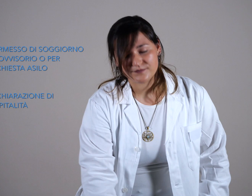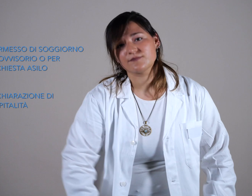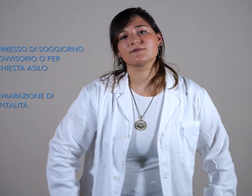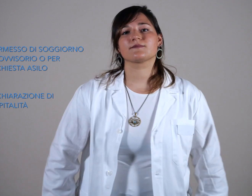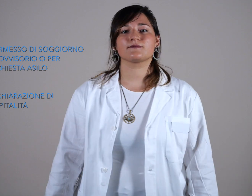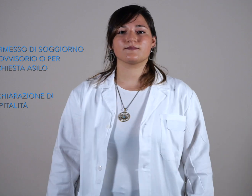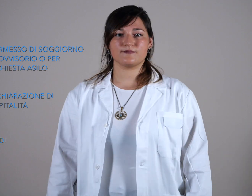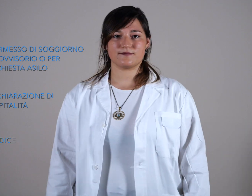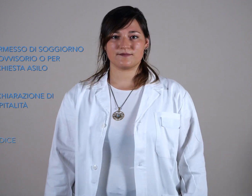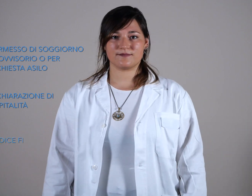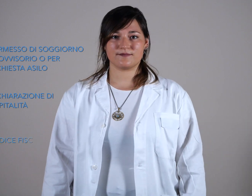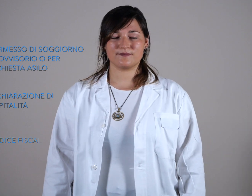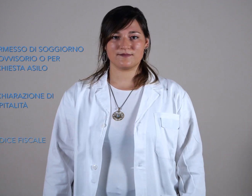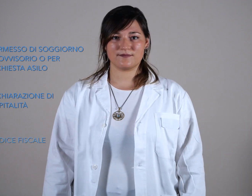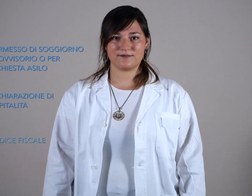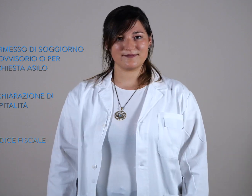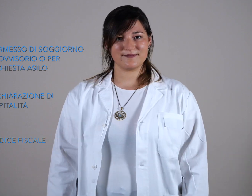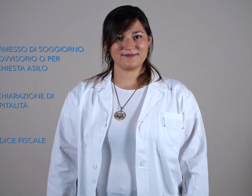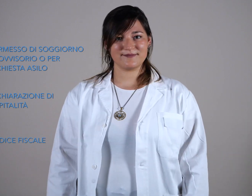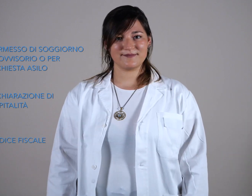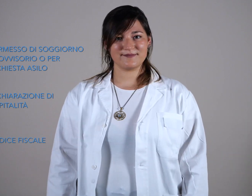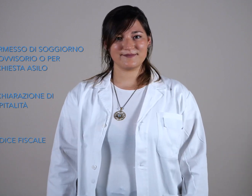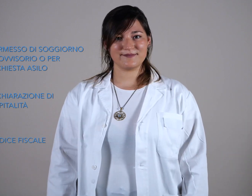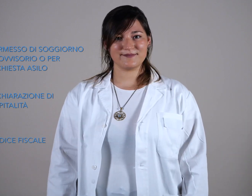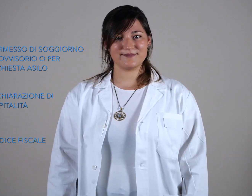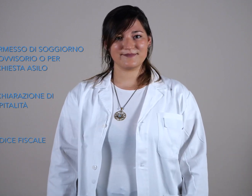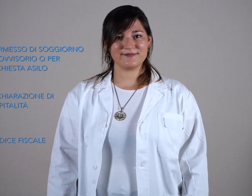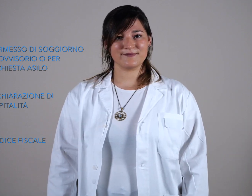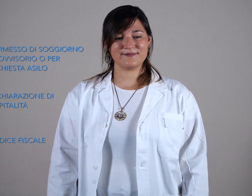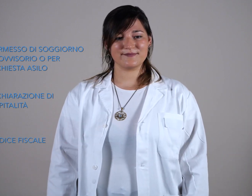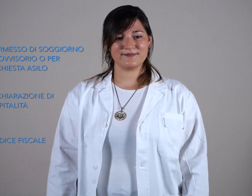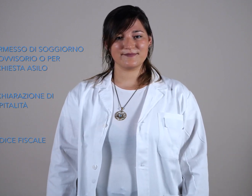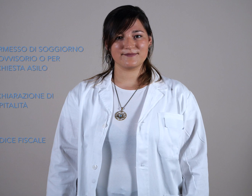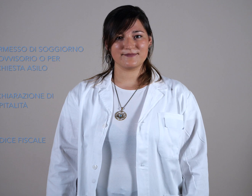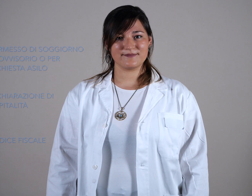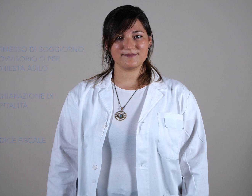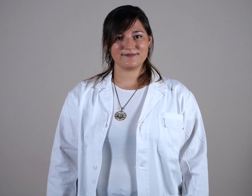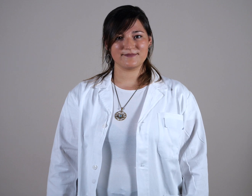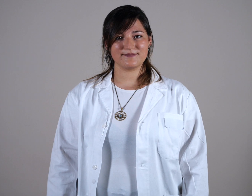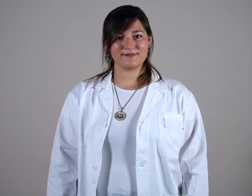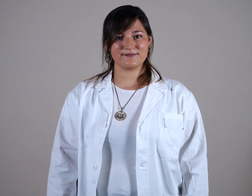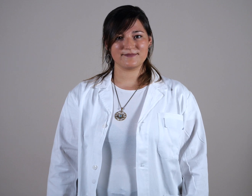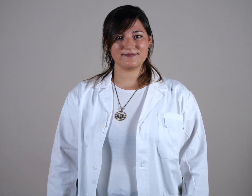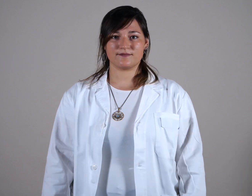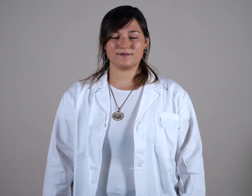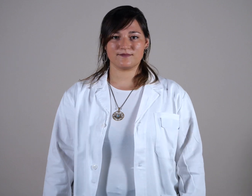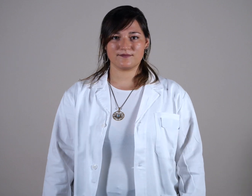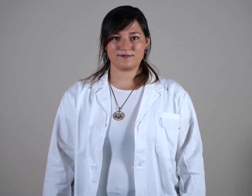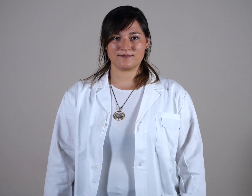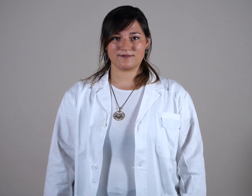মেয়াদ রাজনৈতিক আশ্রয় প্রার্থী মানে রিখেদেন্তে আজিলোদের জন্য। পরবর্তীতে আপনার সেটা রিনিউ করতে হবে সেম অফিসে গিয়ে। আপনি সেটা